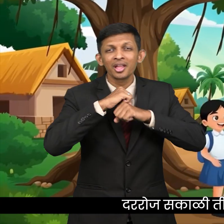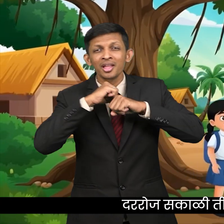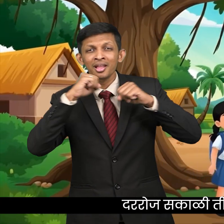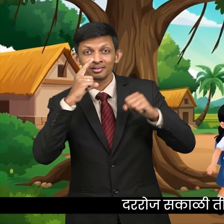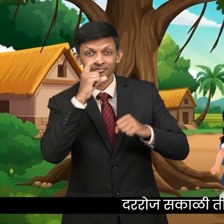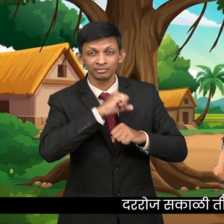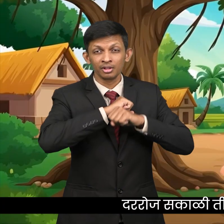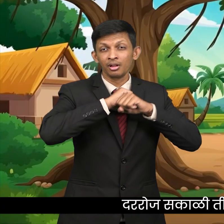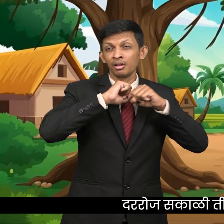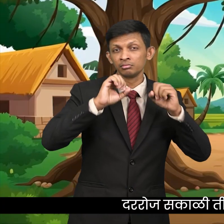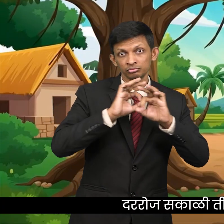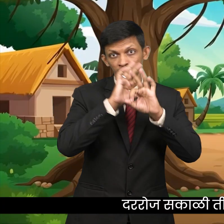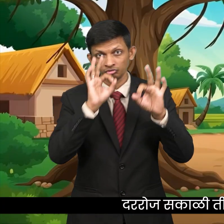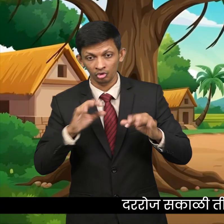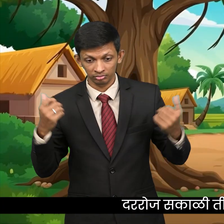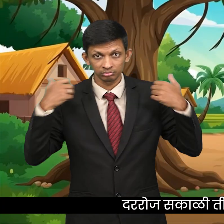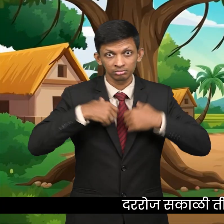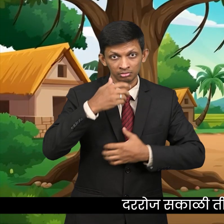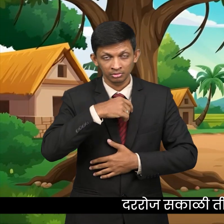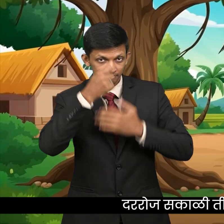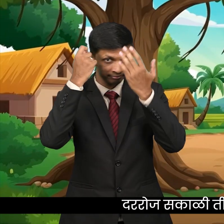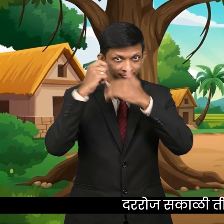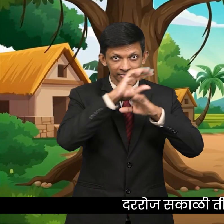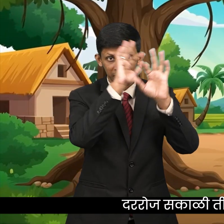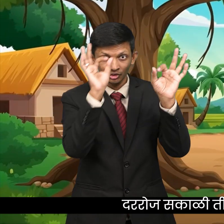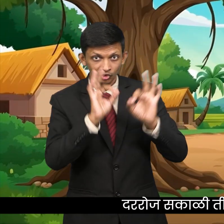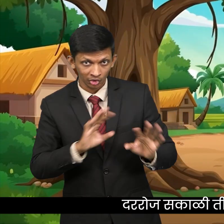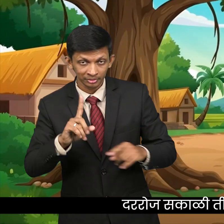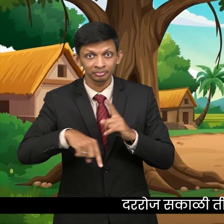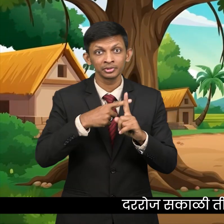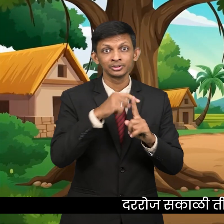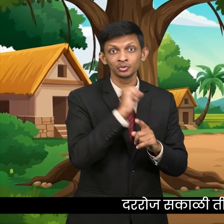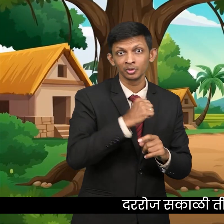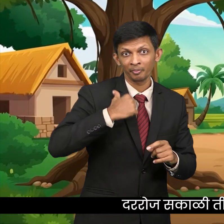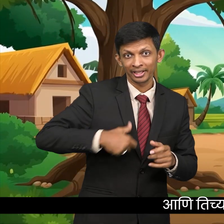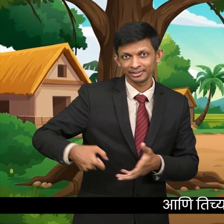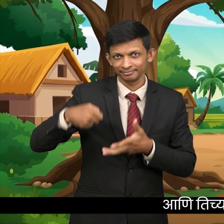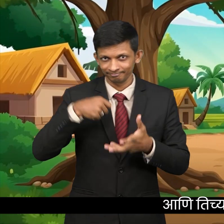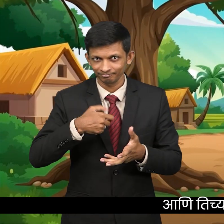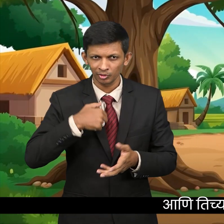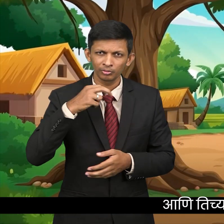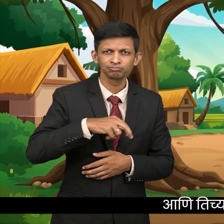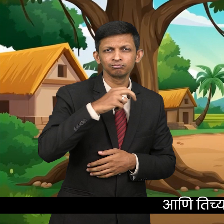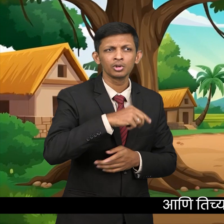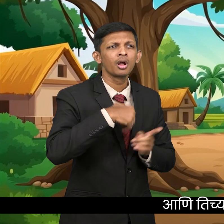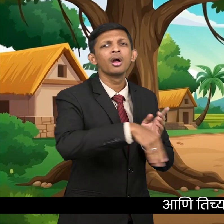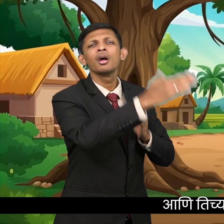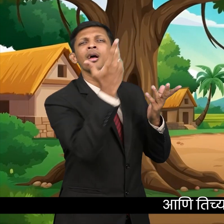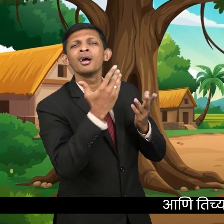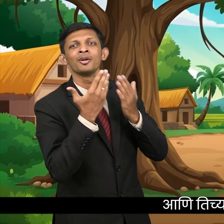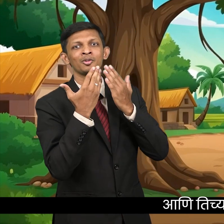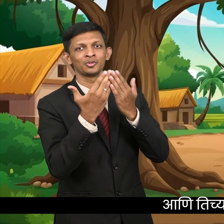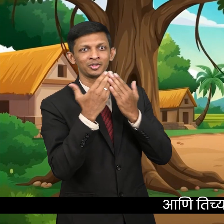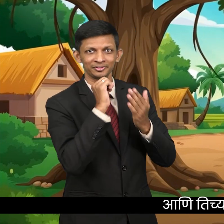दररोज सकाळी ती तिचा गणवेश घालते, तिची बॅग घेते आणि तिच्या